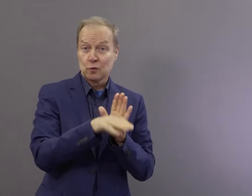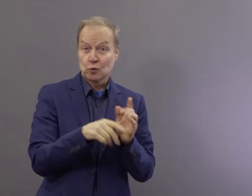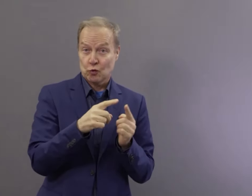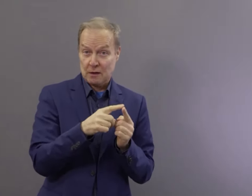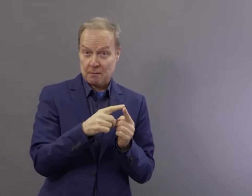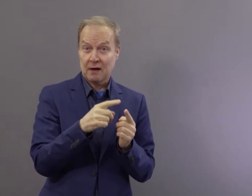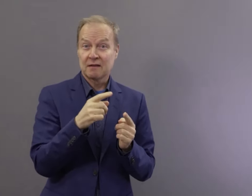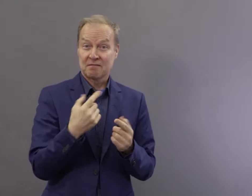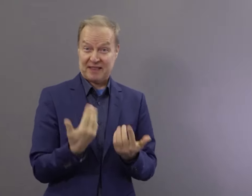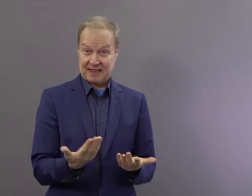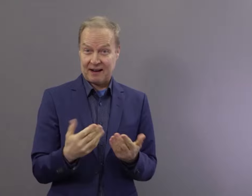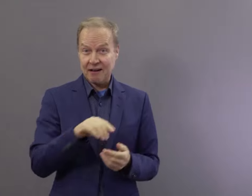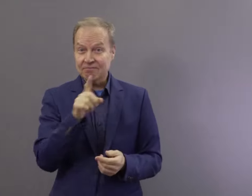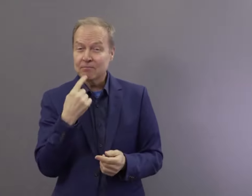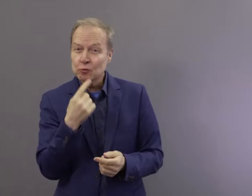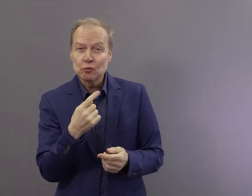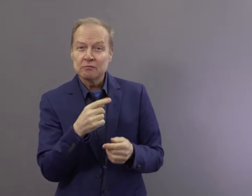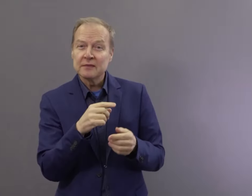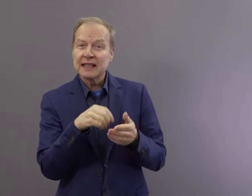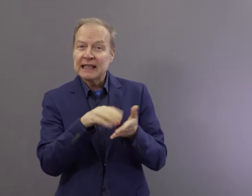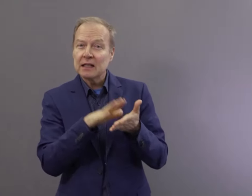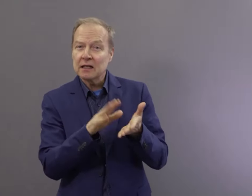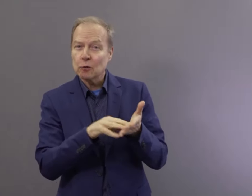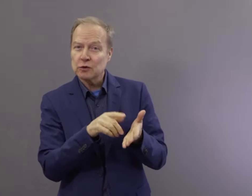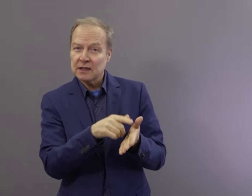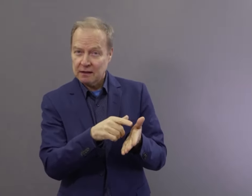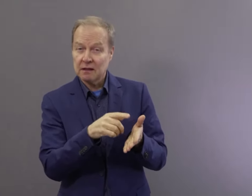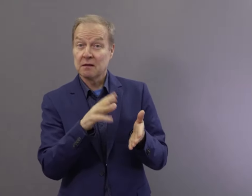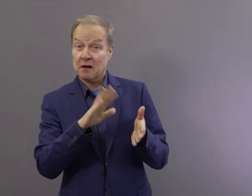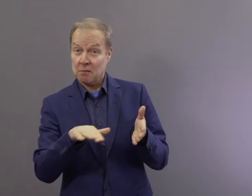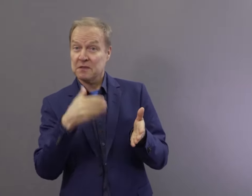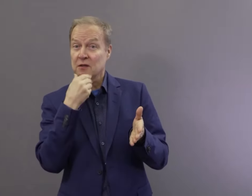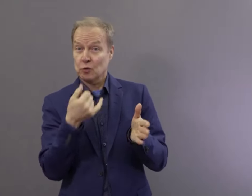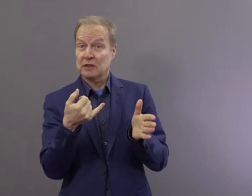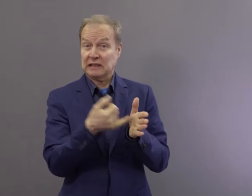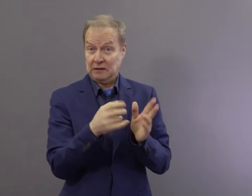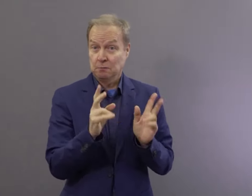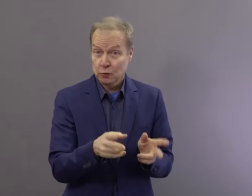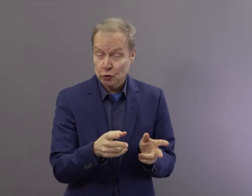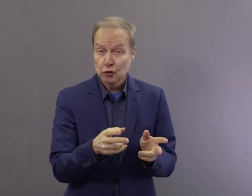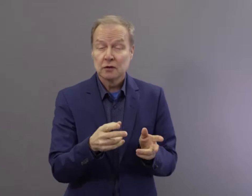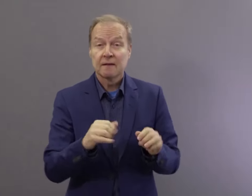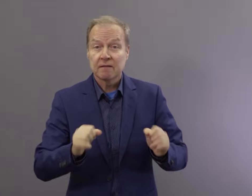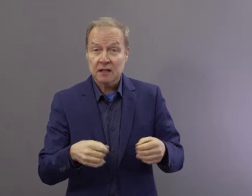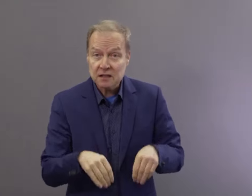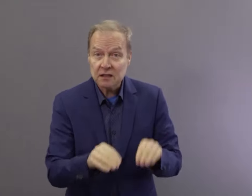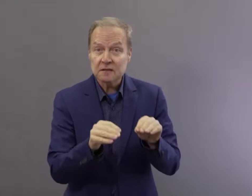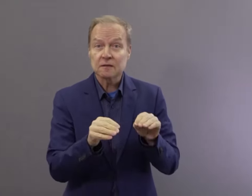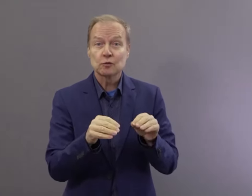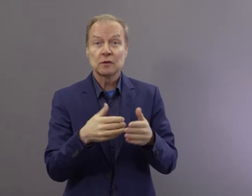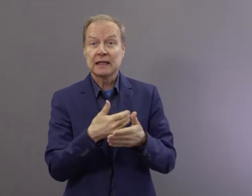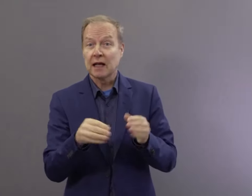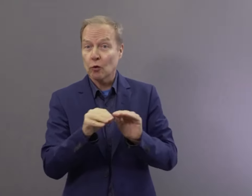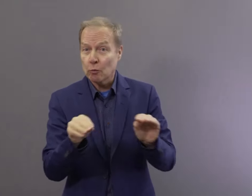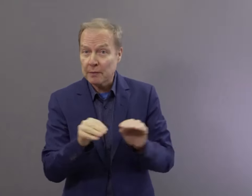Ja sitten hallitusnäkökulma on oma näkökulmansa tähän, siis